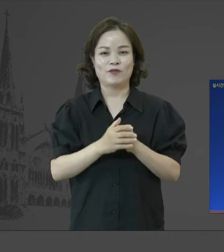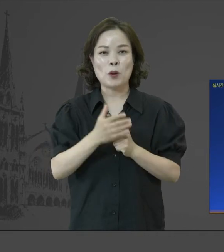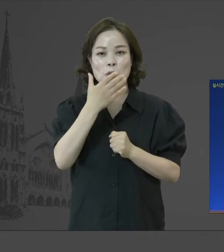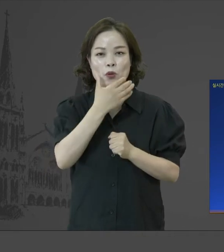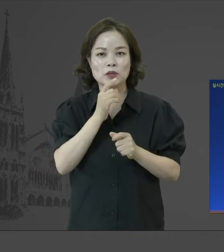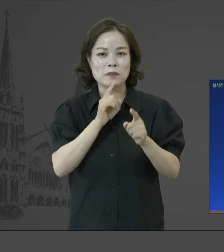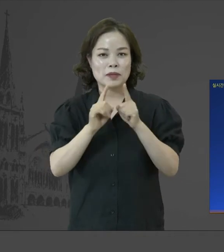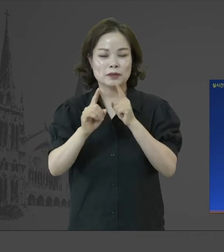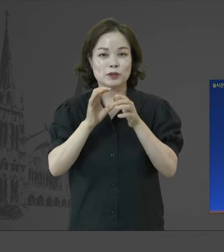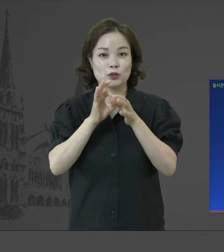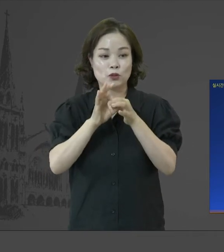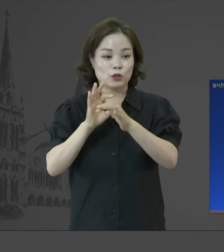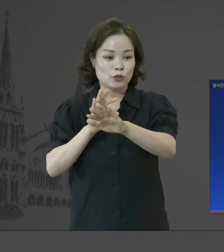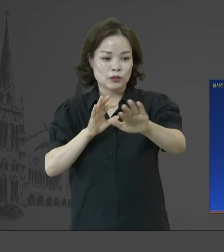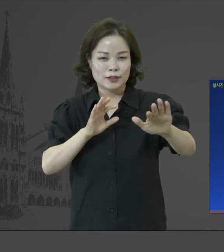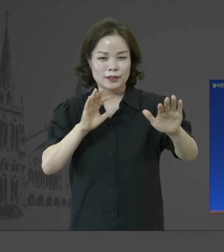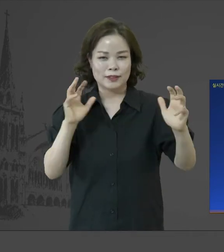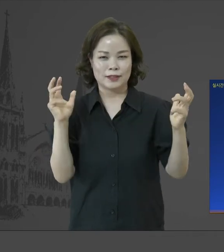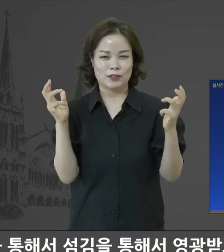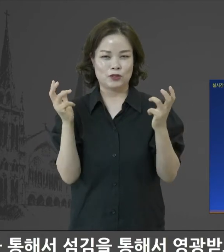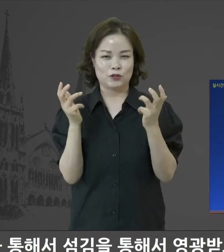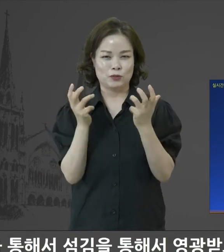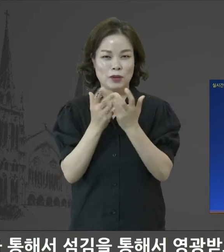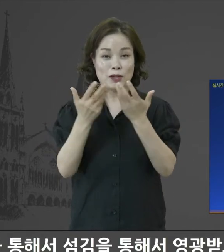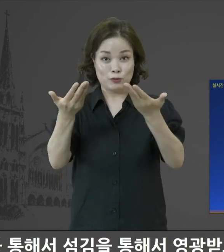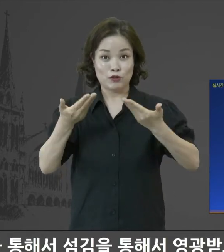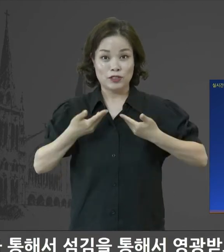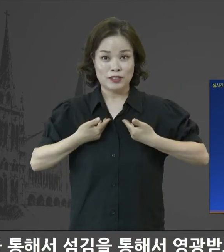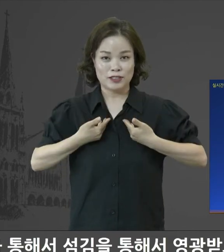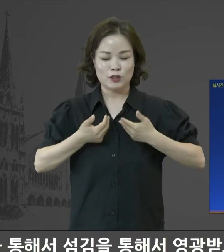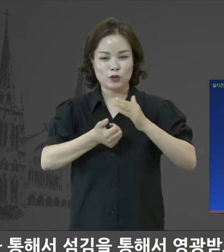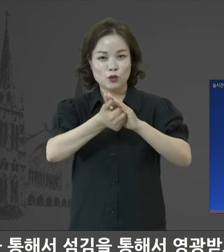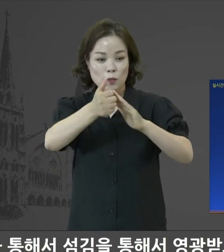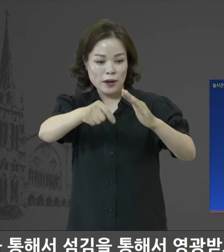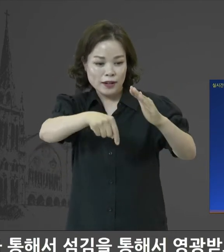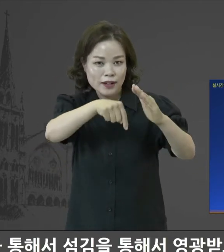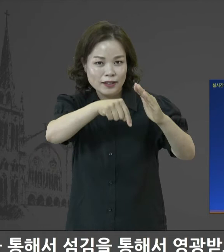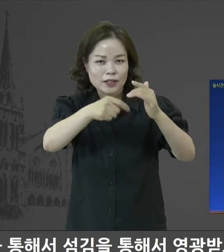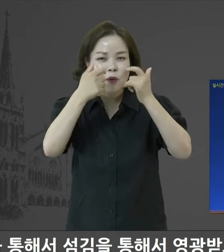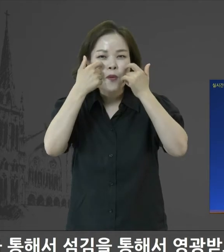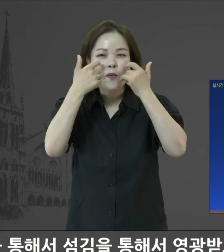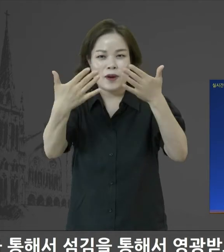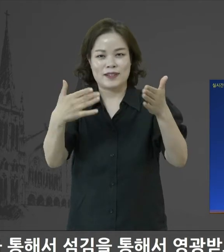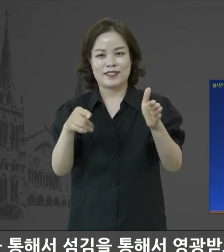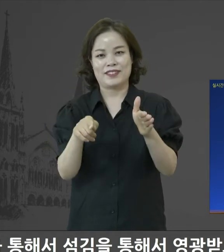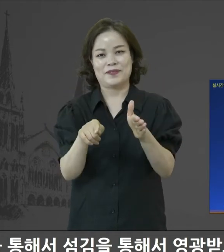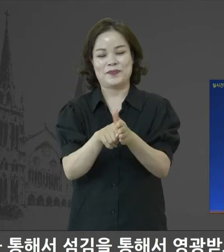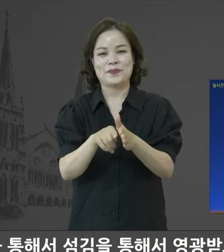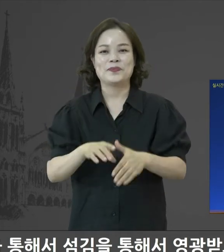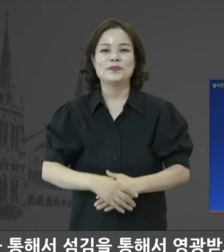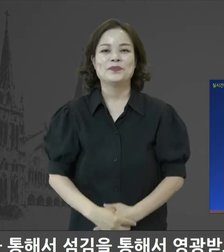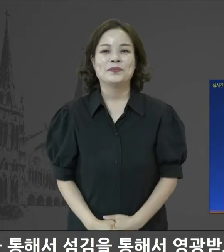복된 말씀을 통해서 우리들을 가득 채워주실 것을 소망 가운데 확신합니다.